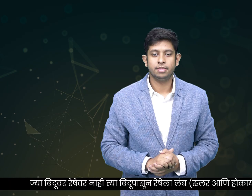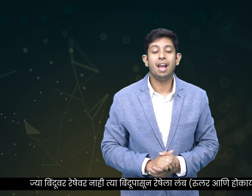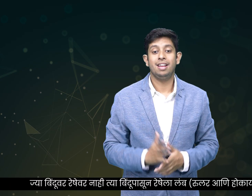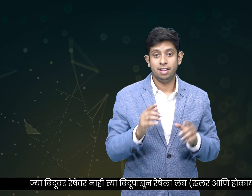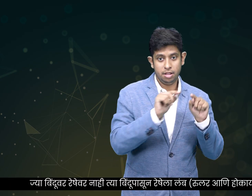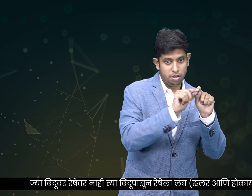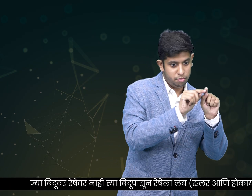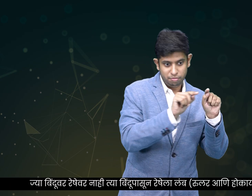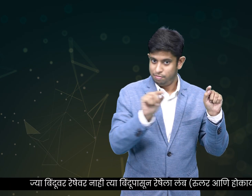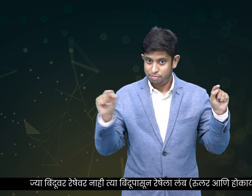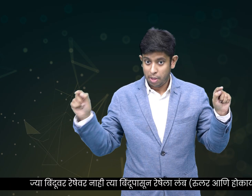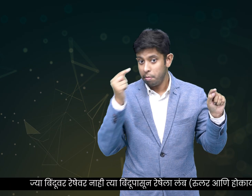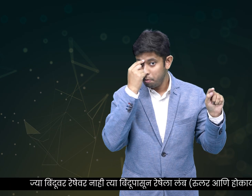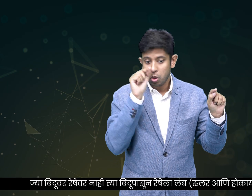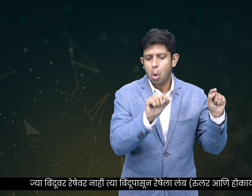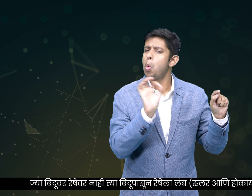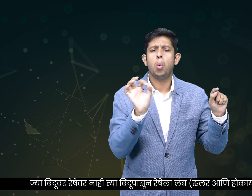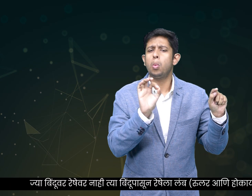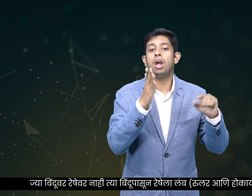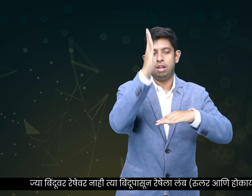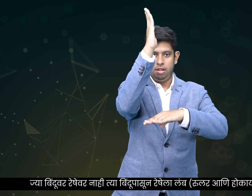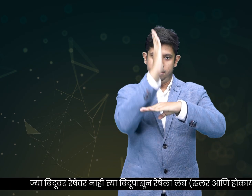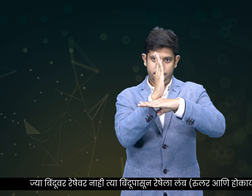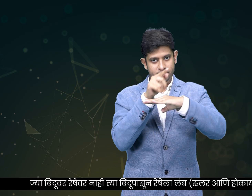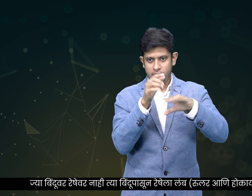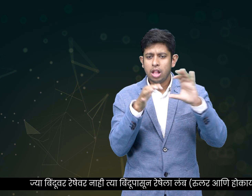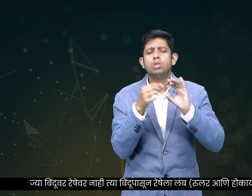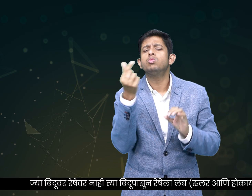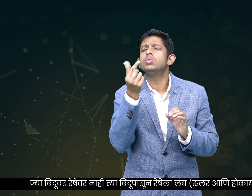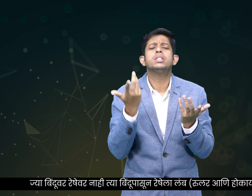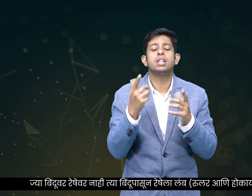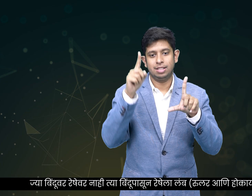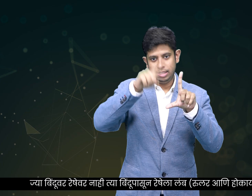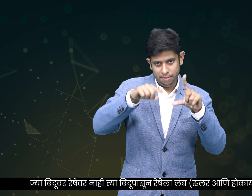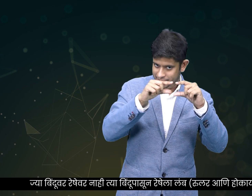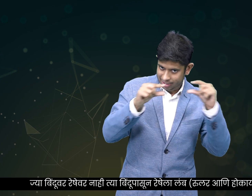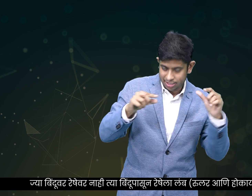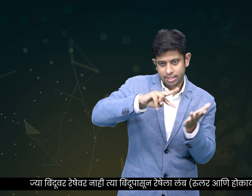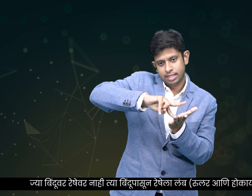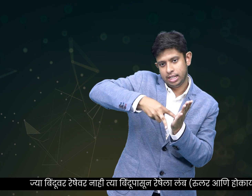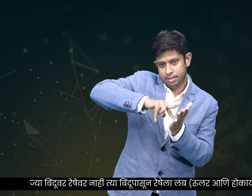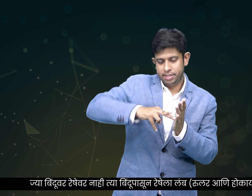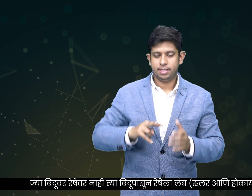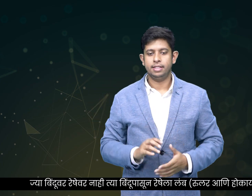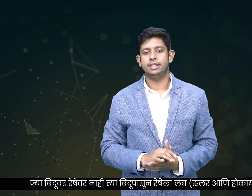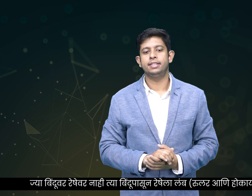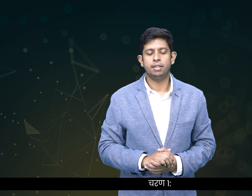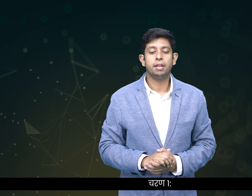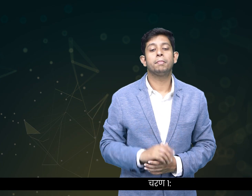ज्या बिंदूवर रेषेवर नाही त्या बिंदूपासून रेषेला लंब रुलर आणि होकायंत्र वापरून. चरण